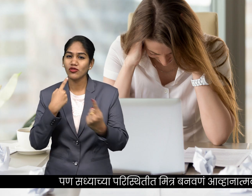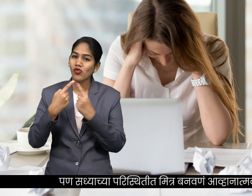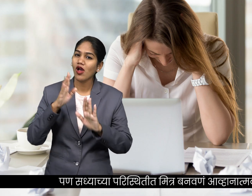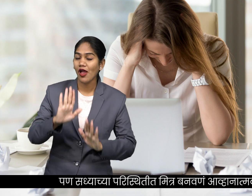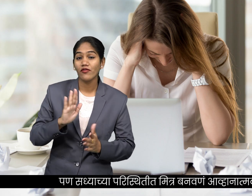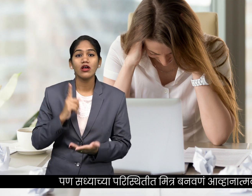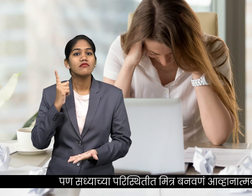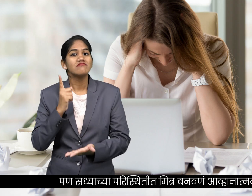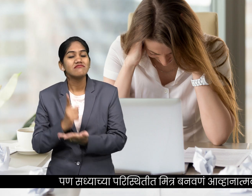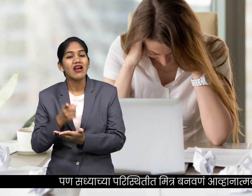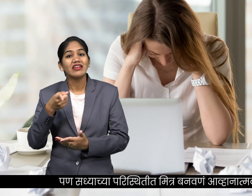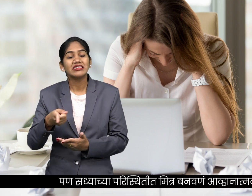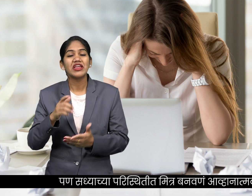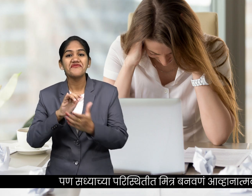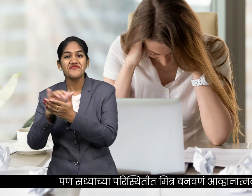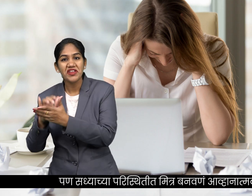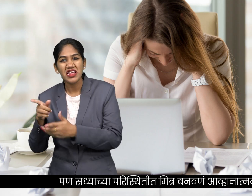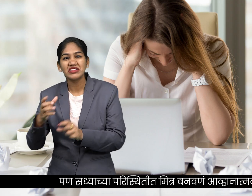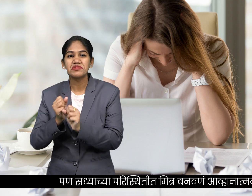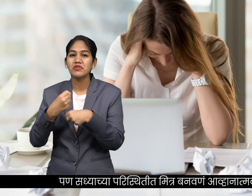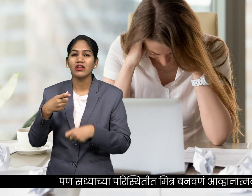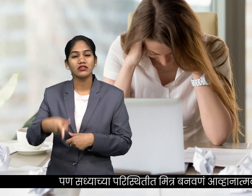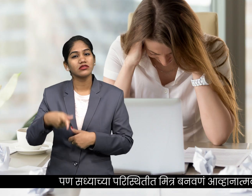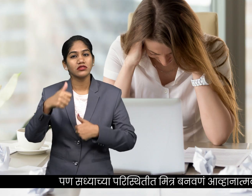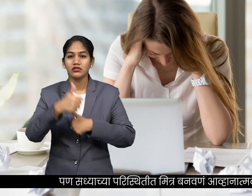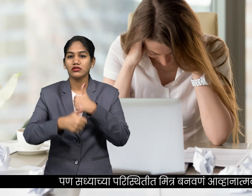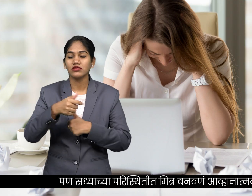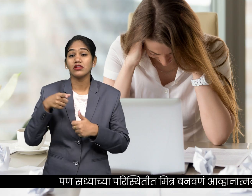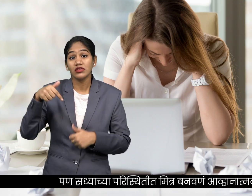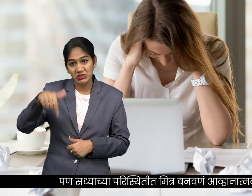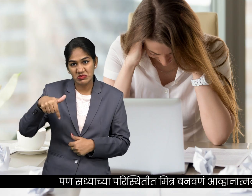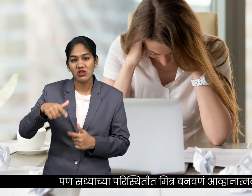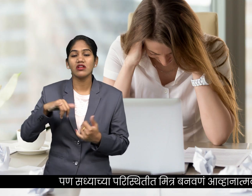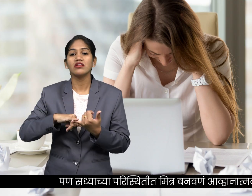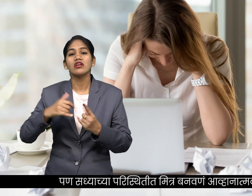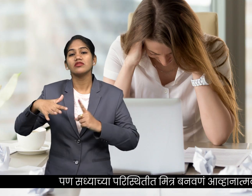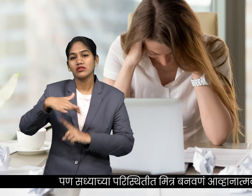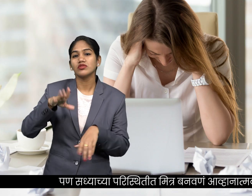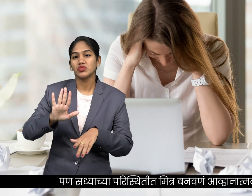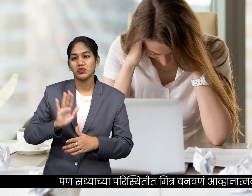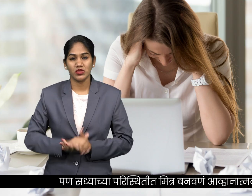पण सध्याच्या परिस्थितीत मित्र बनवणं आव्हानात्मक असतं.